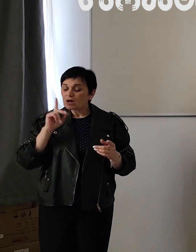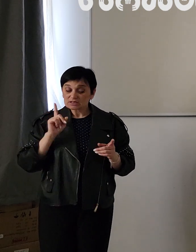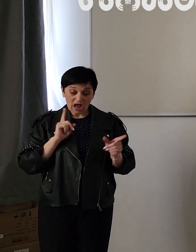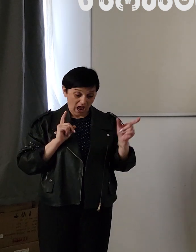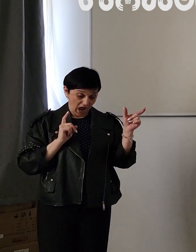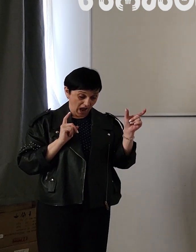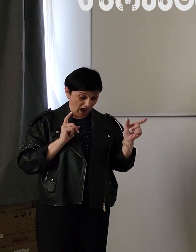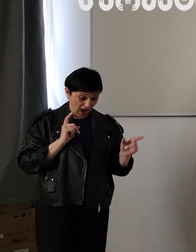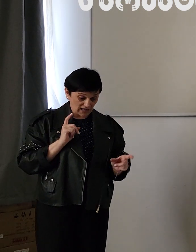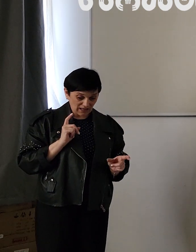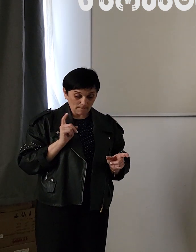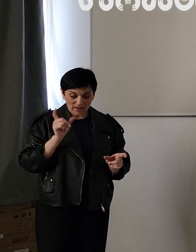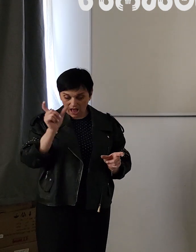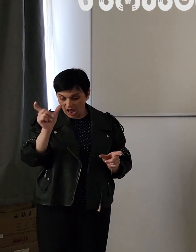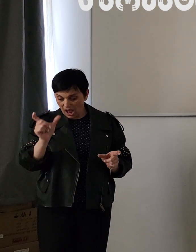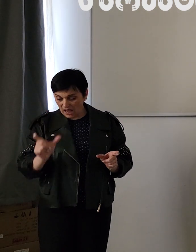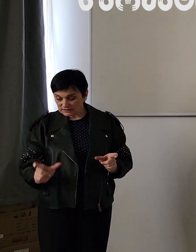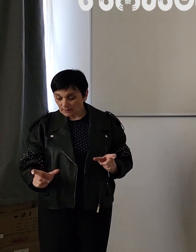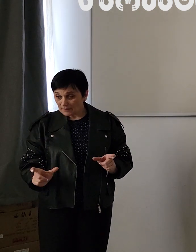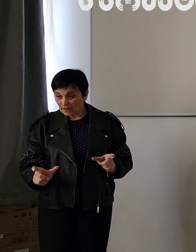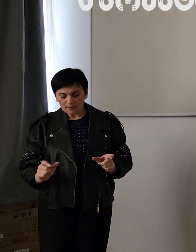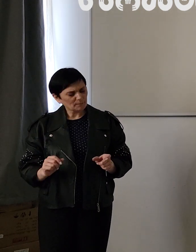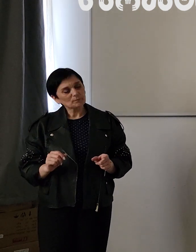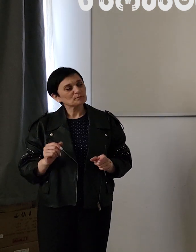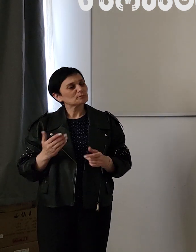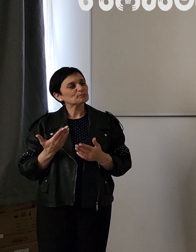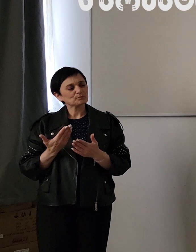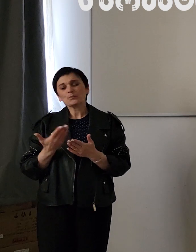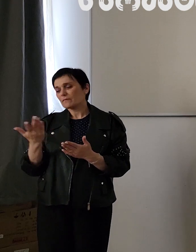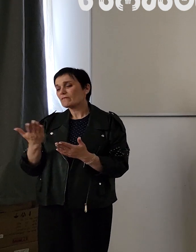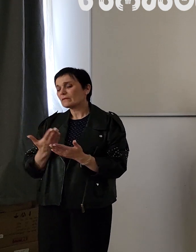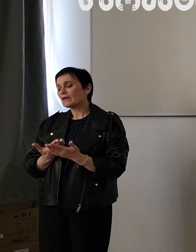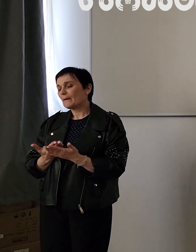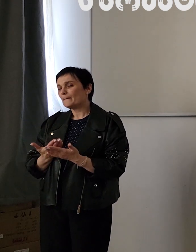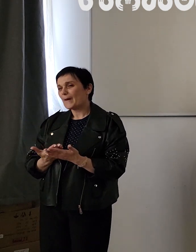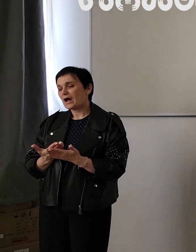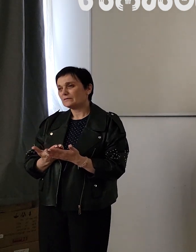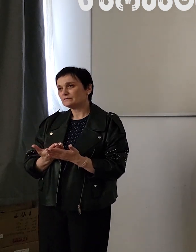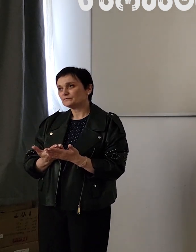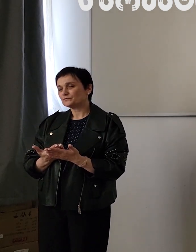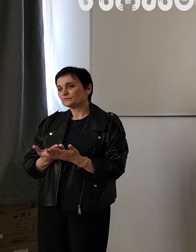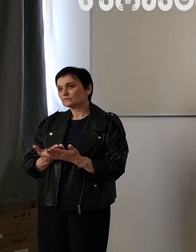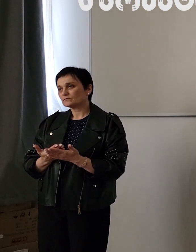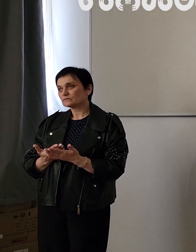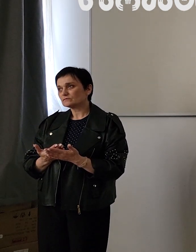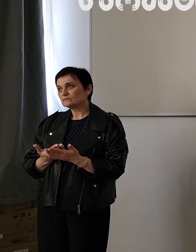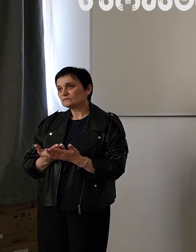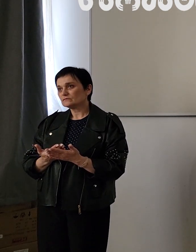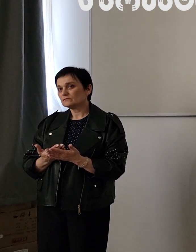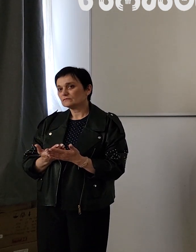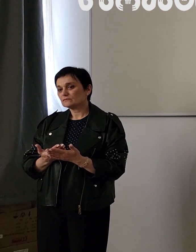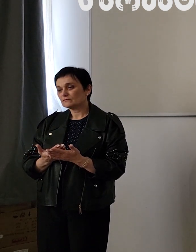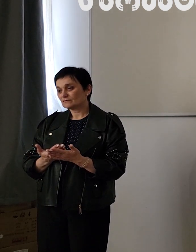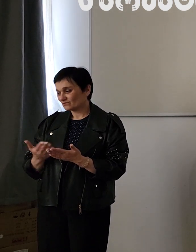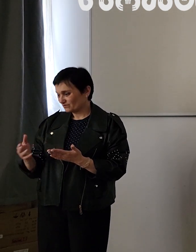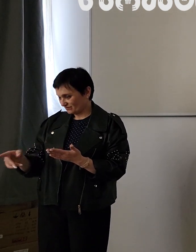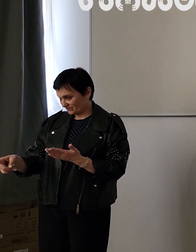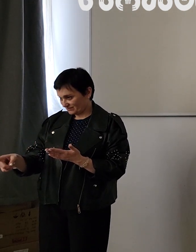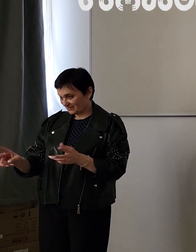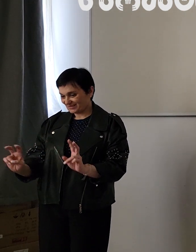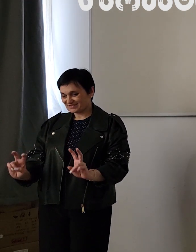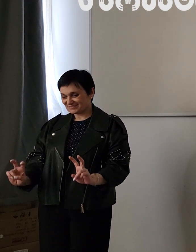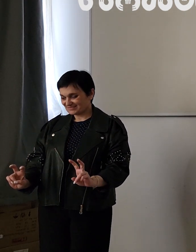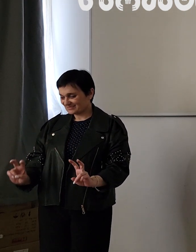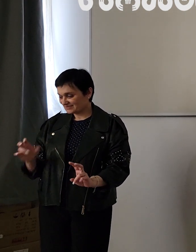სწორედ მაგითი შედგება. ეხლა თქვენ წარმოიდგინეთ, რომ აი ახლა ეს ლამაზი პუფები,